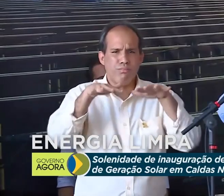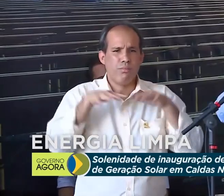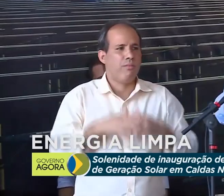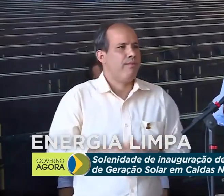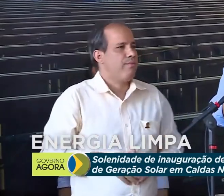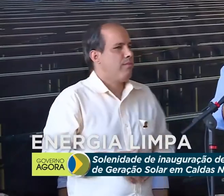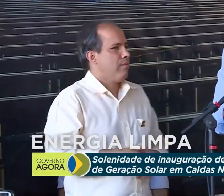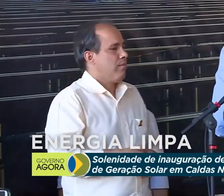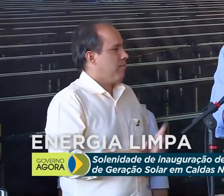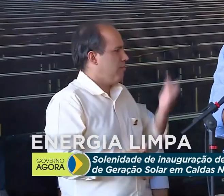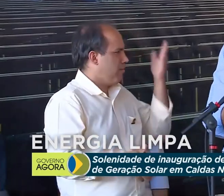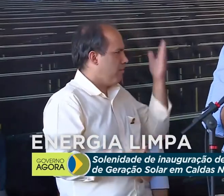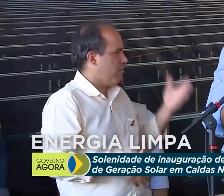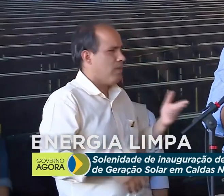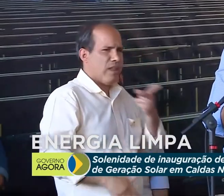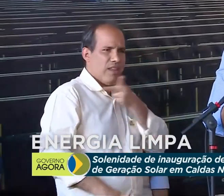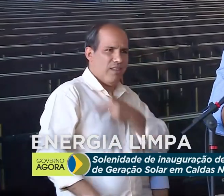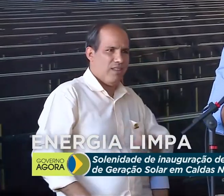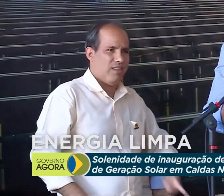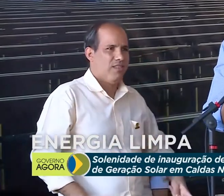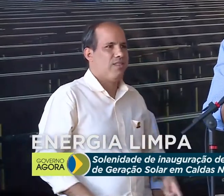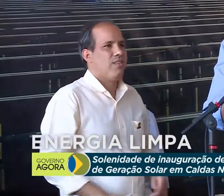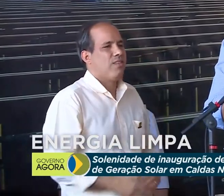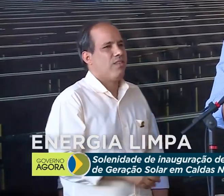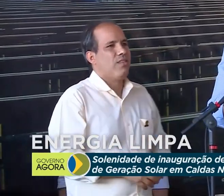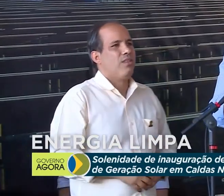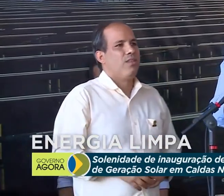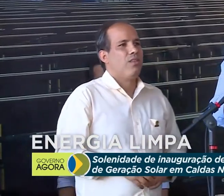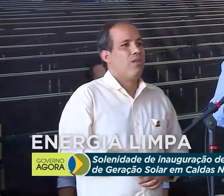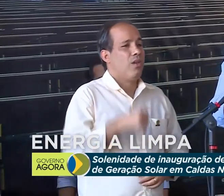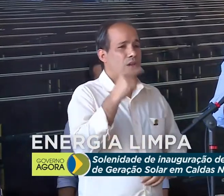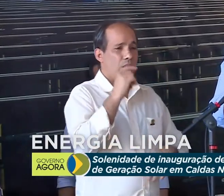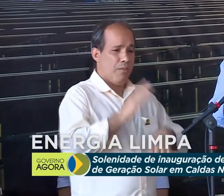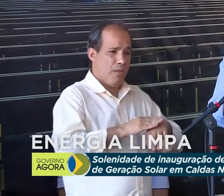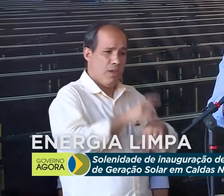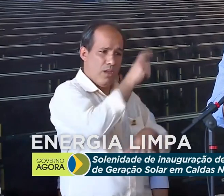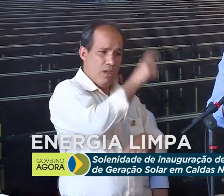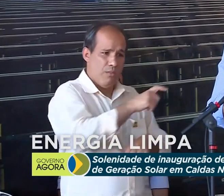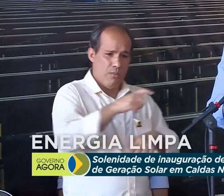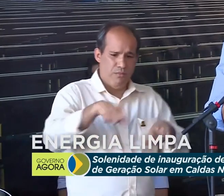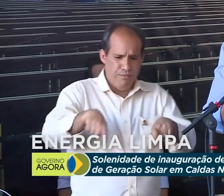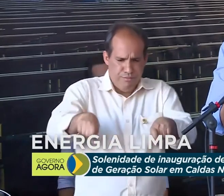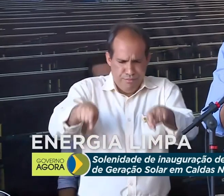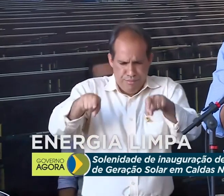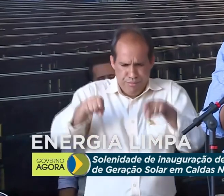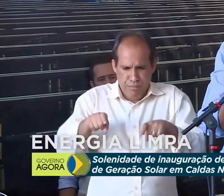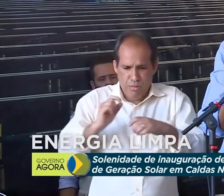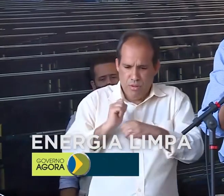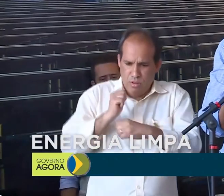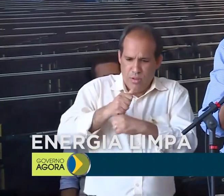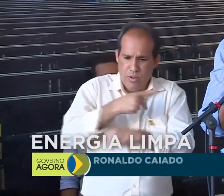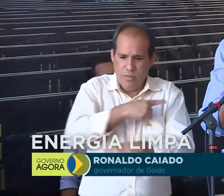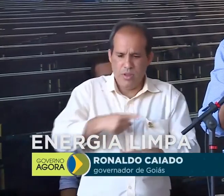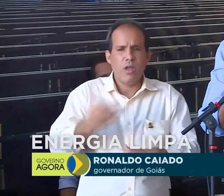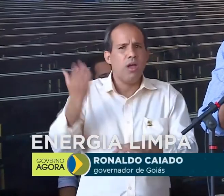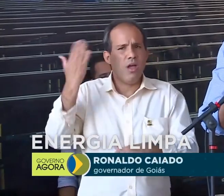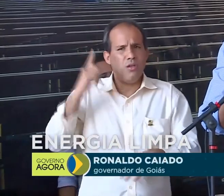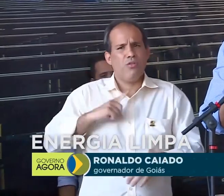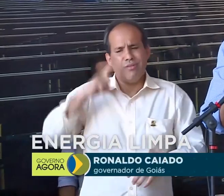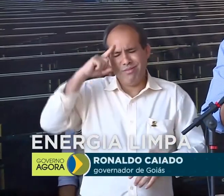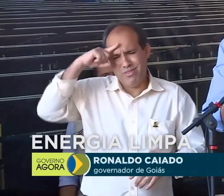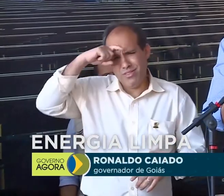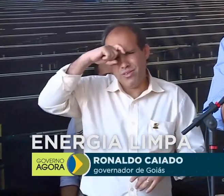Senhor presidente, Vossa Excelência, ao assumir o país, com muita dificuldade,